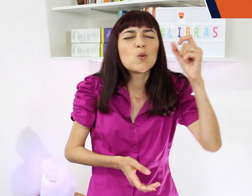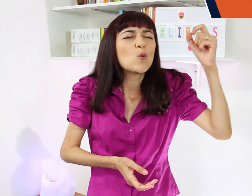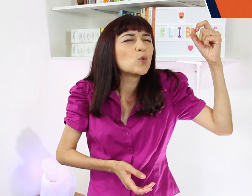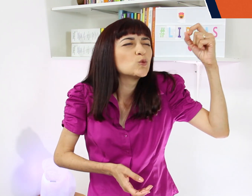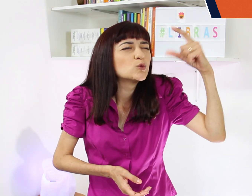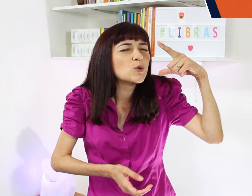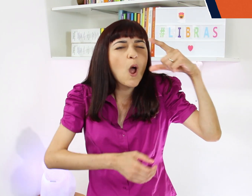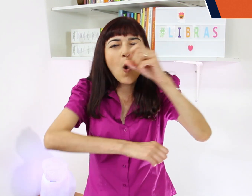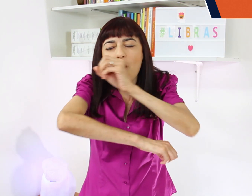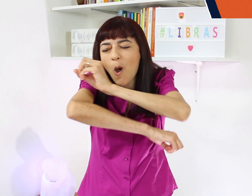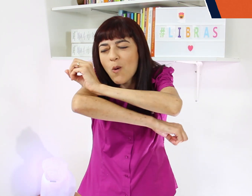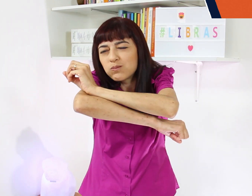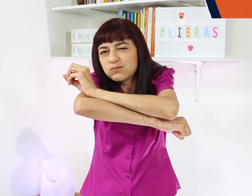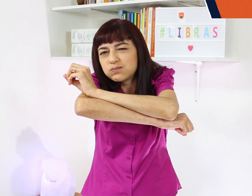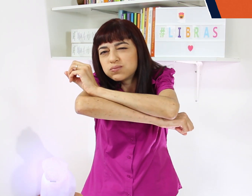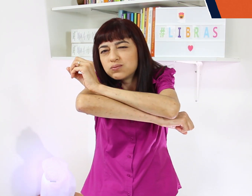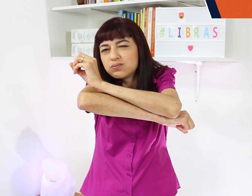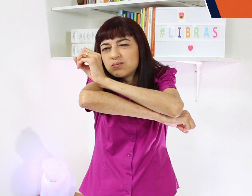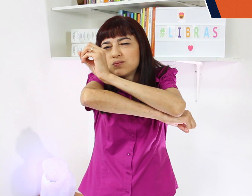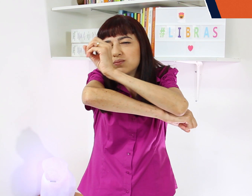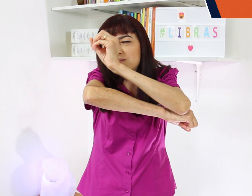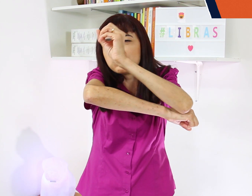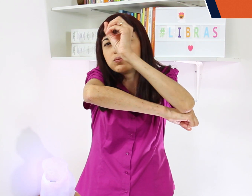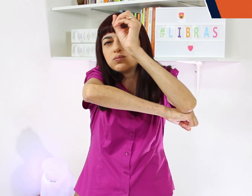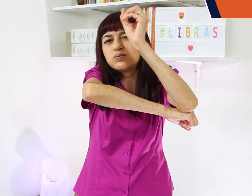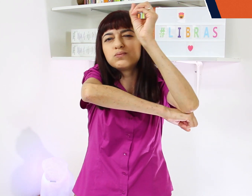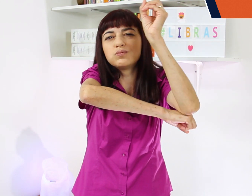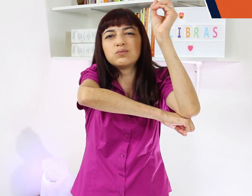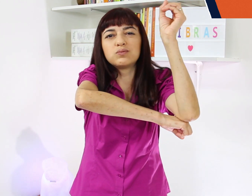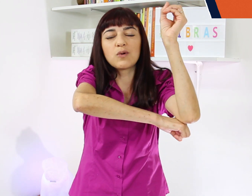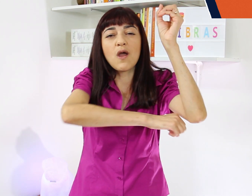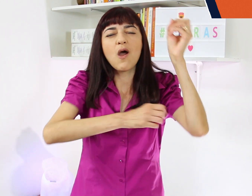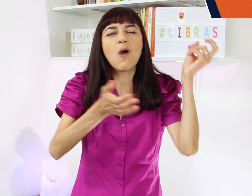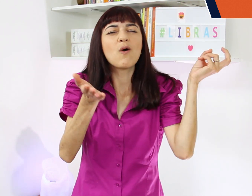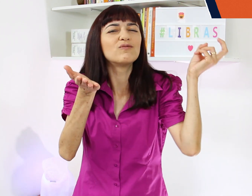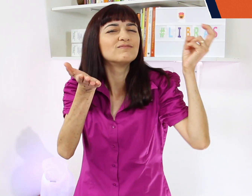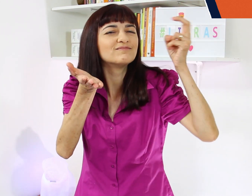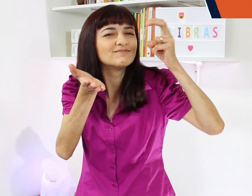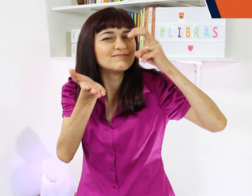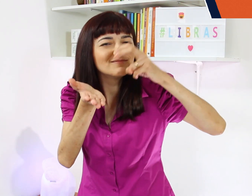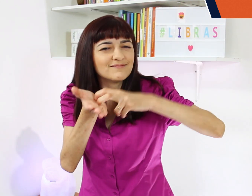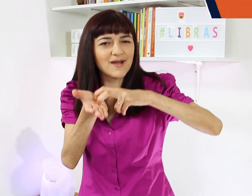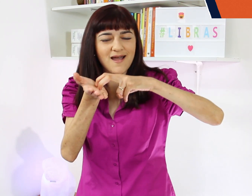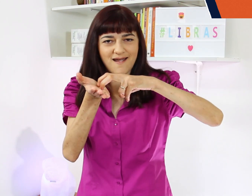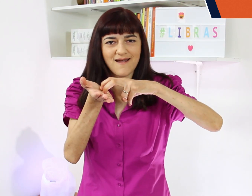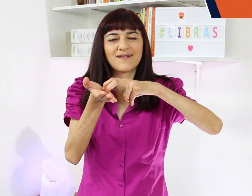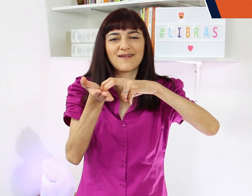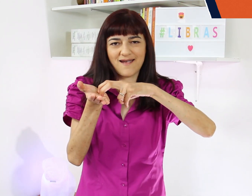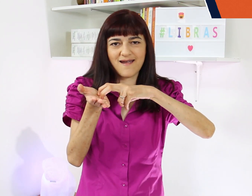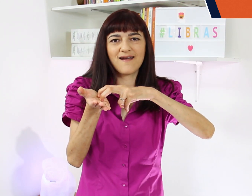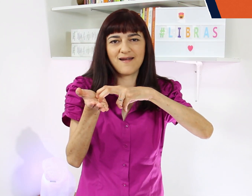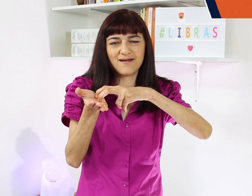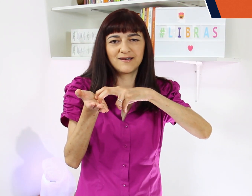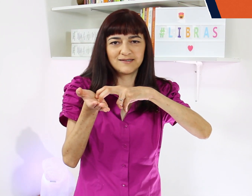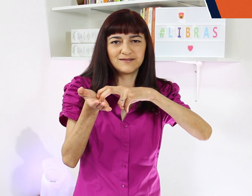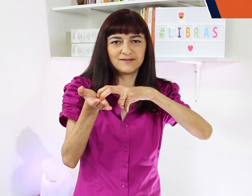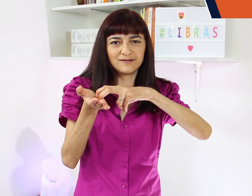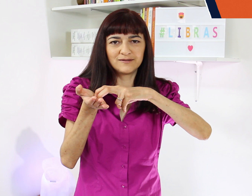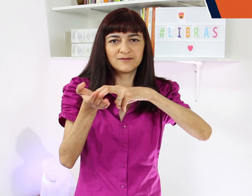cedinho, né? Naquele momento que o sol ainda está nascendo. Então, eu acordei bem cedo.